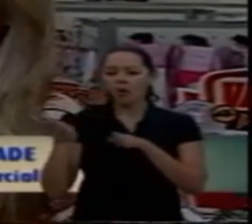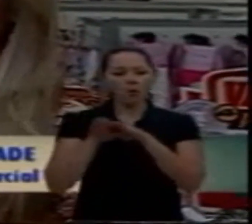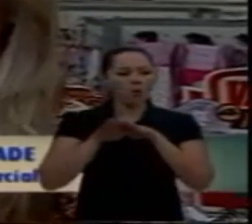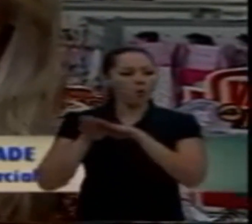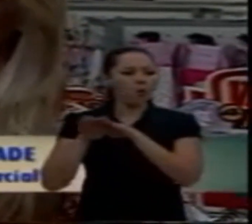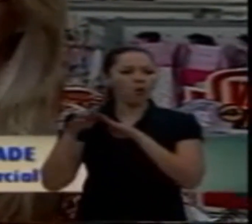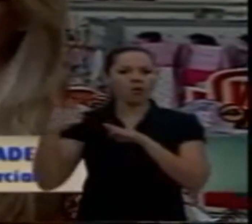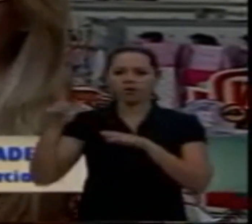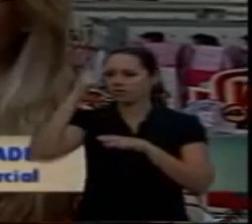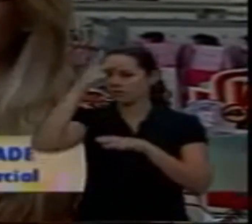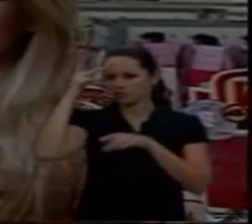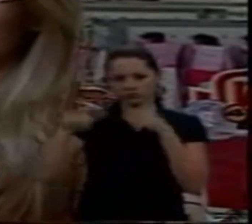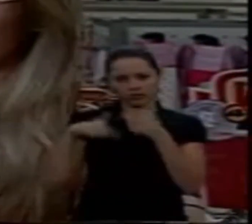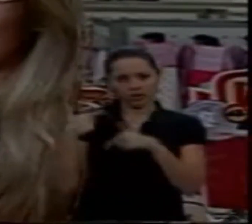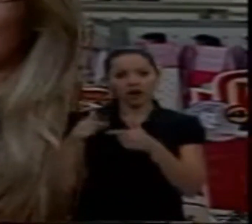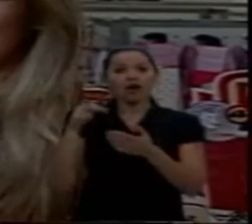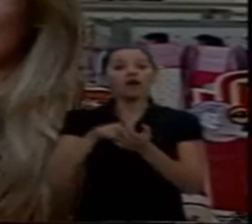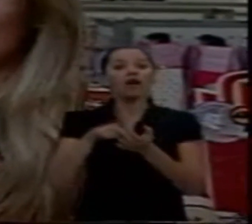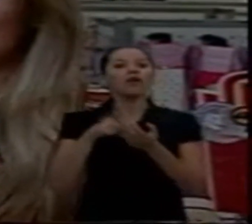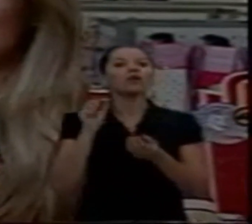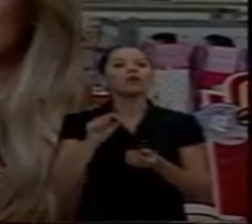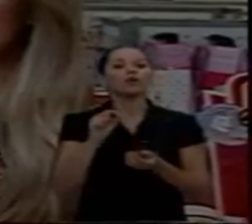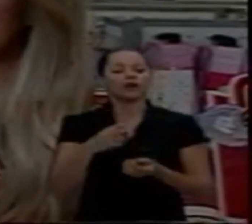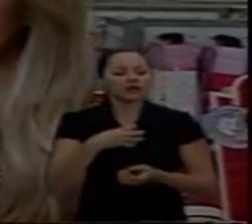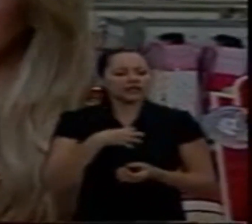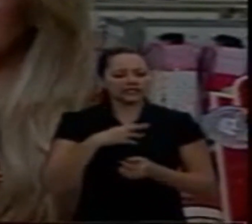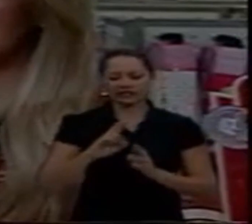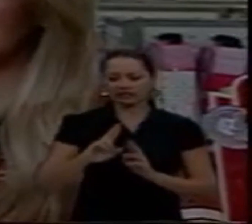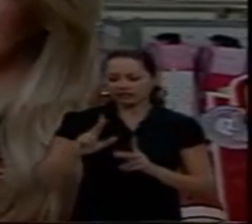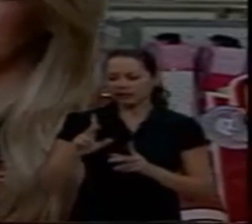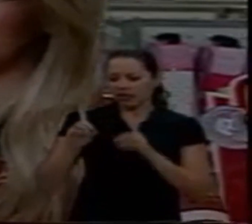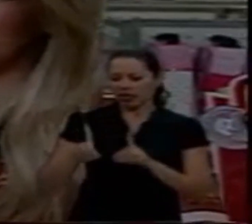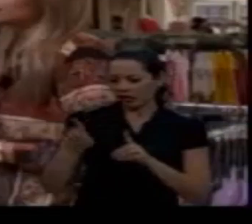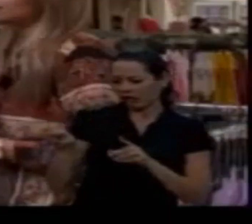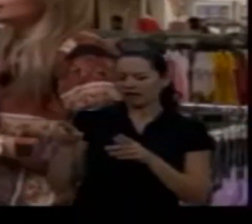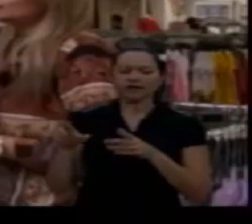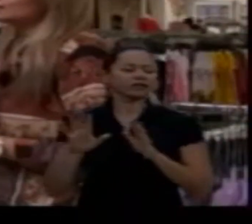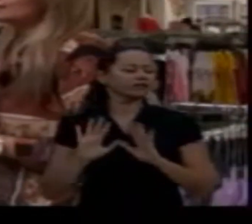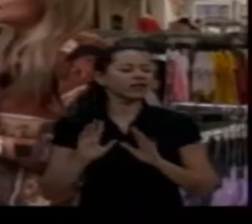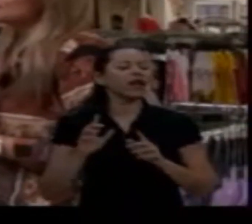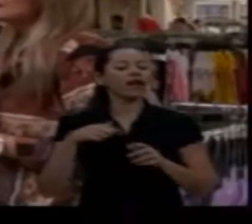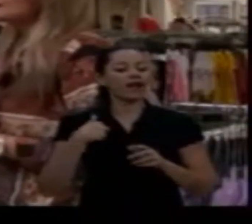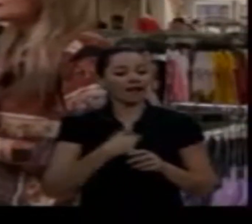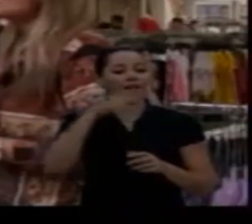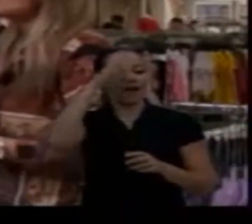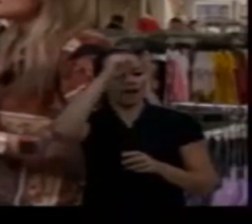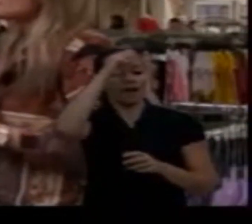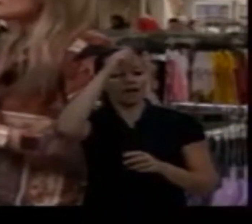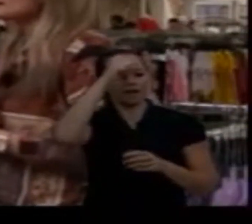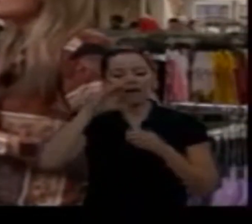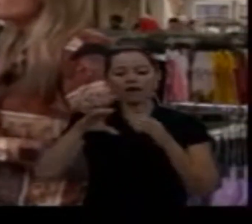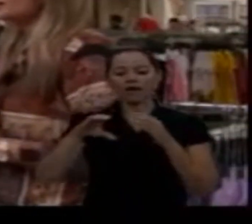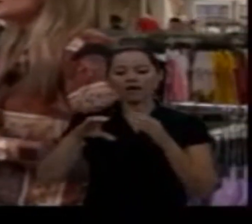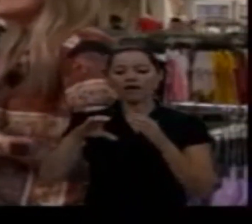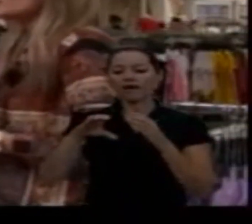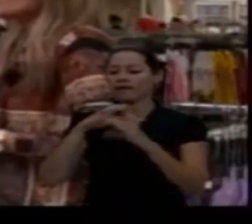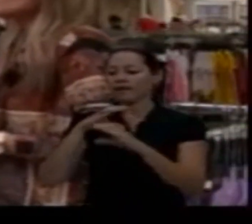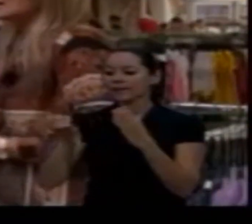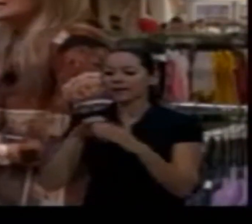outros colaboradores. Na verdade, nós não sentimos nenhuma deficiência específica. Nós até aprendemos a conversar com ela do modo dela e ela também